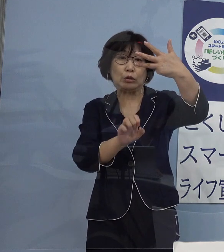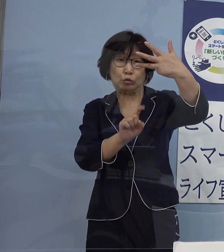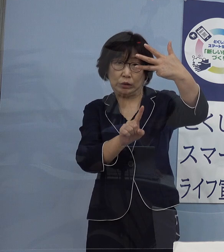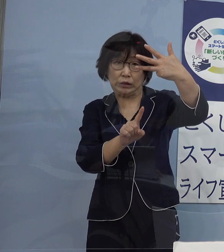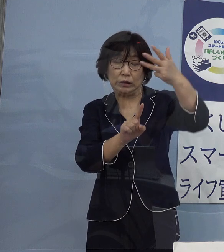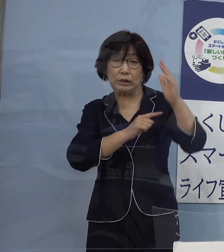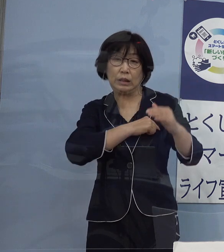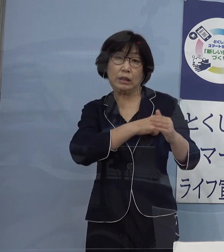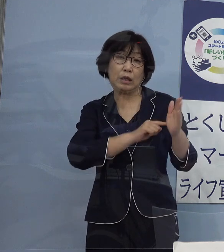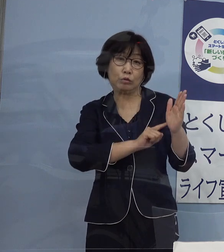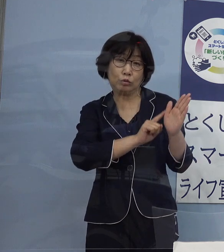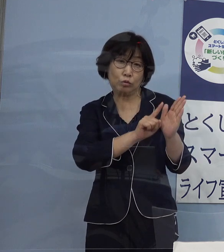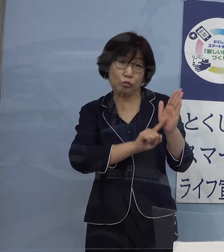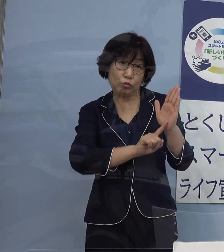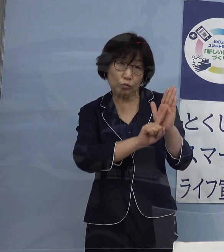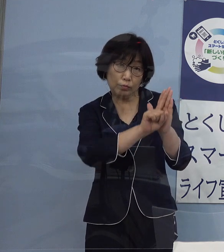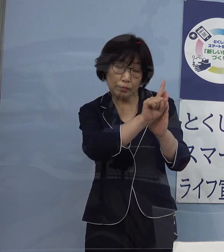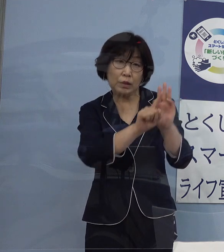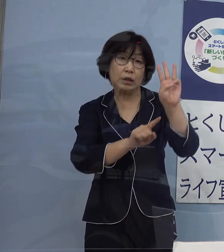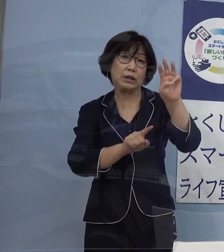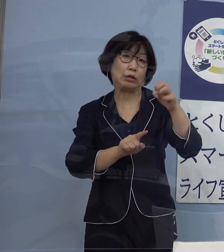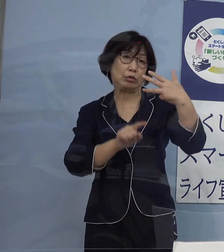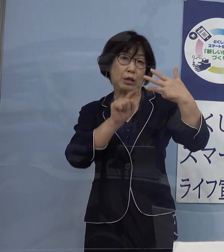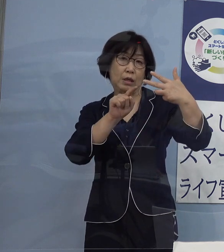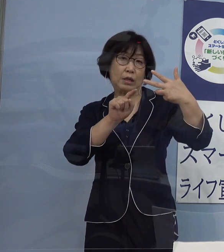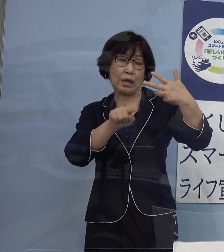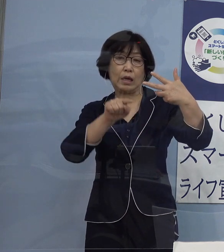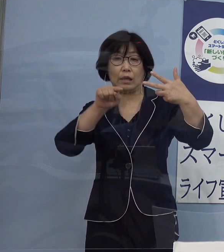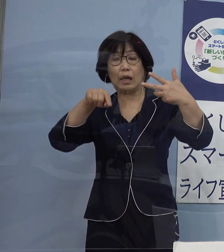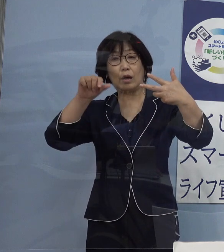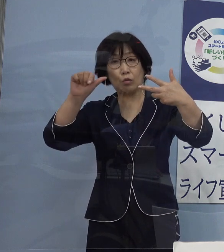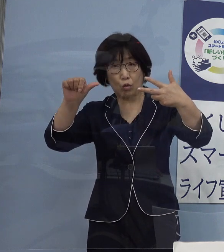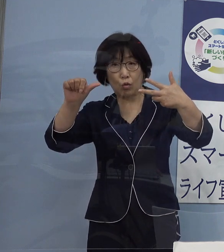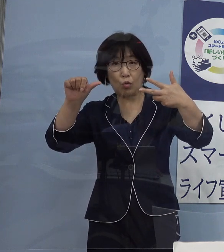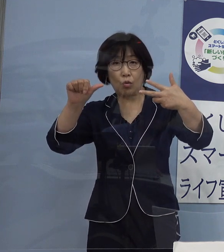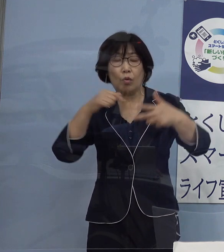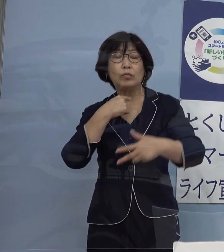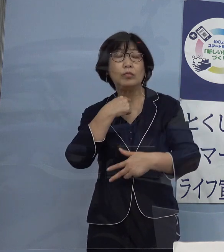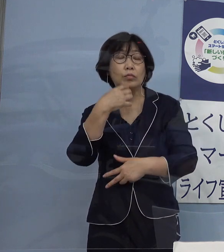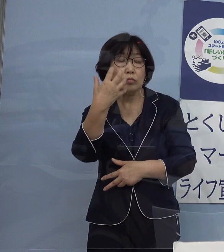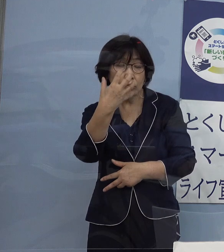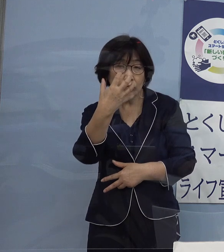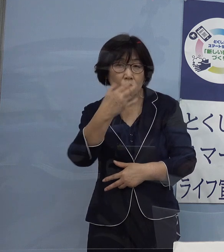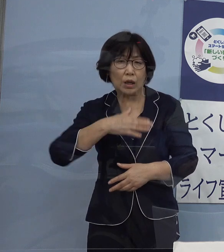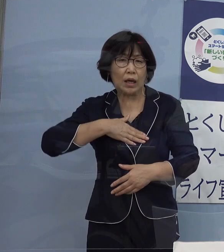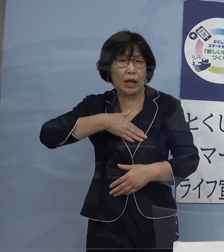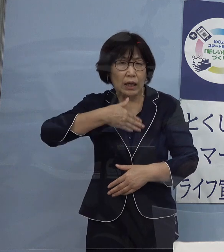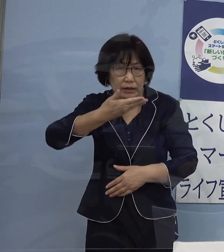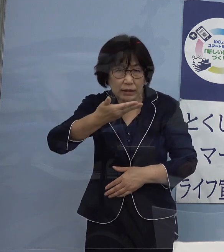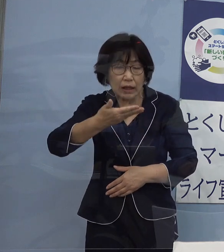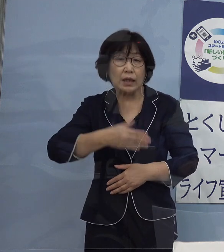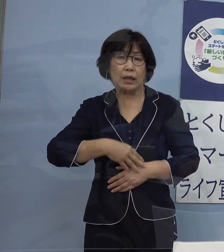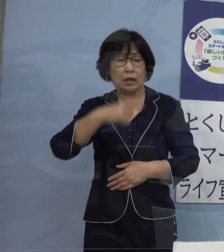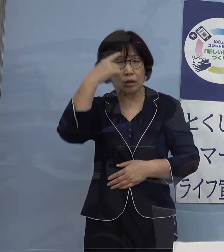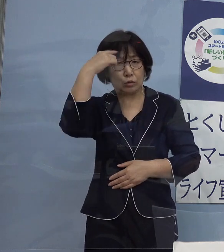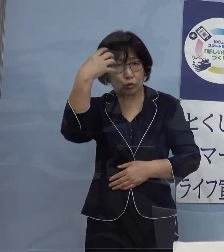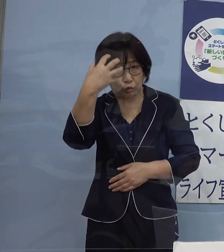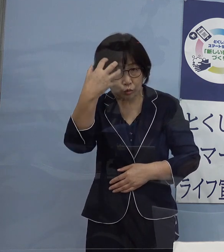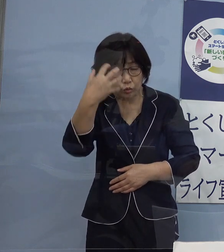37.5 度の発熱、また咽頭痛、吐き気、頭